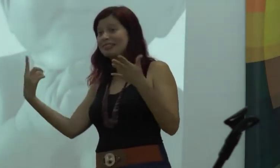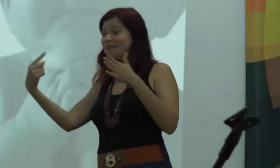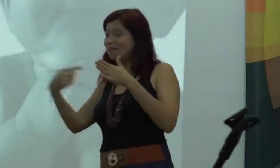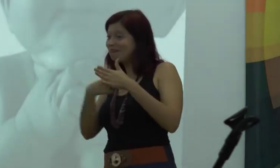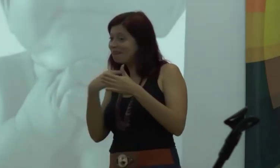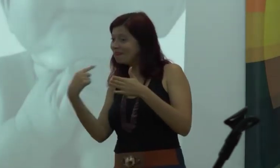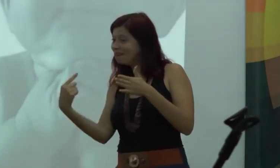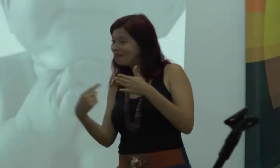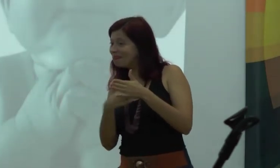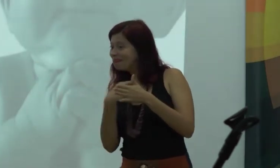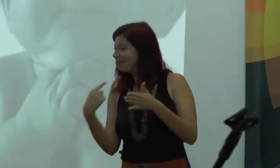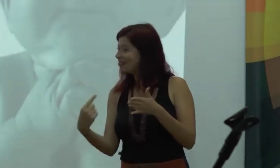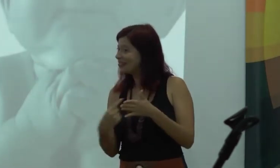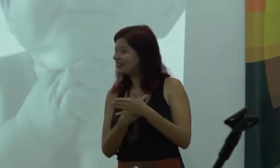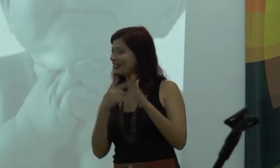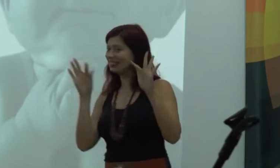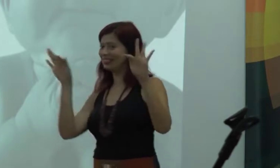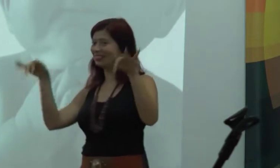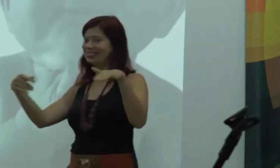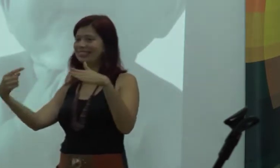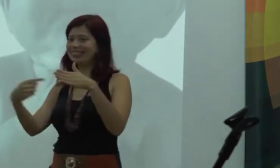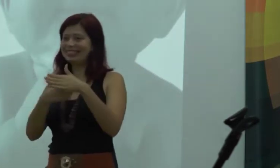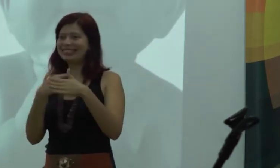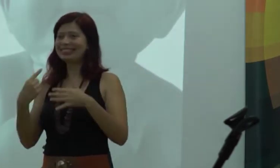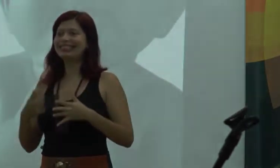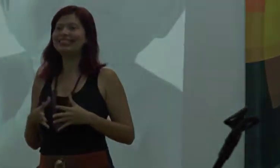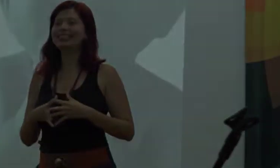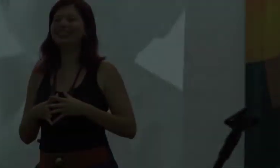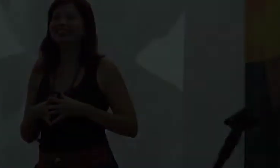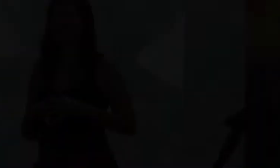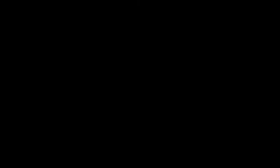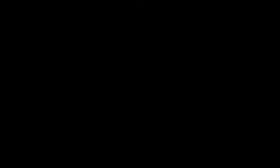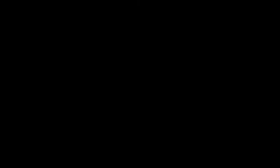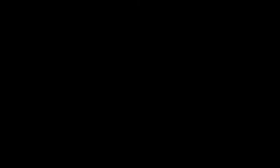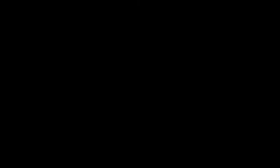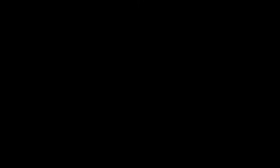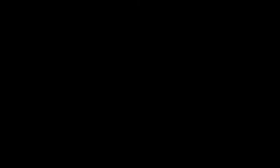Então, agora, as perguntas.